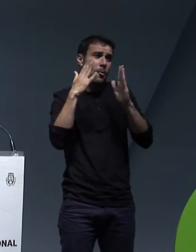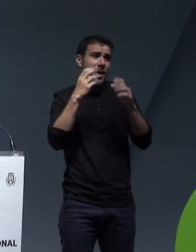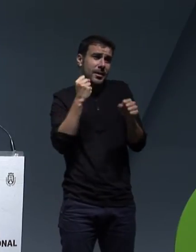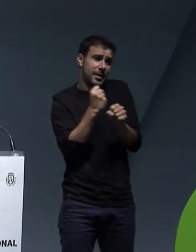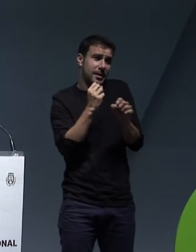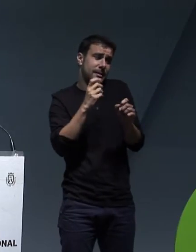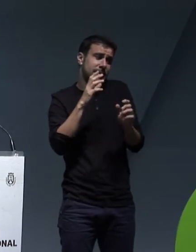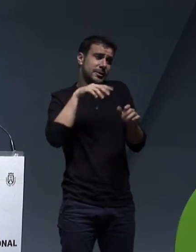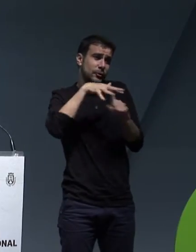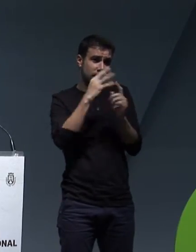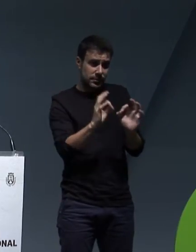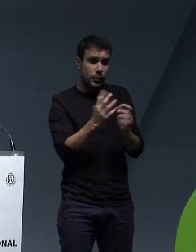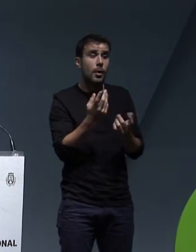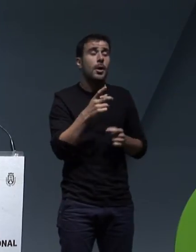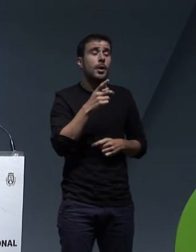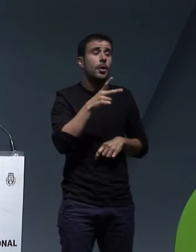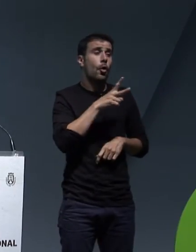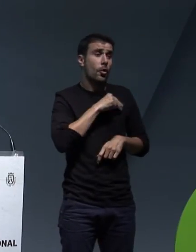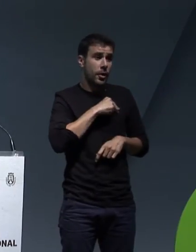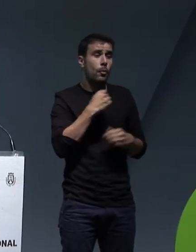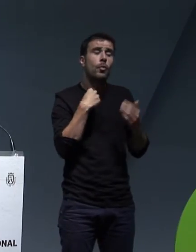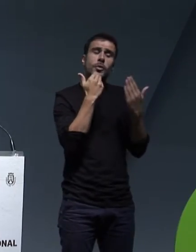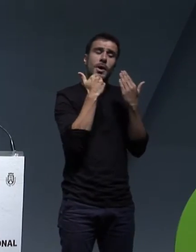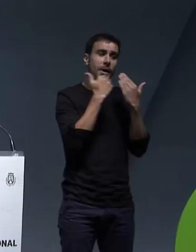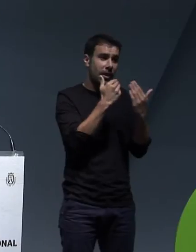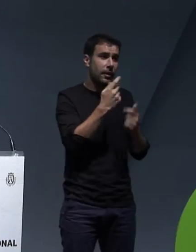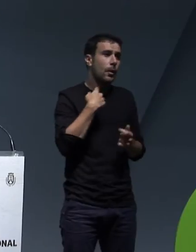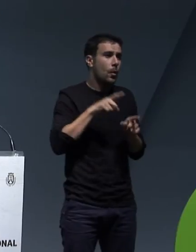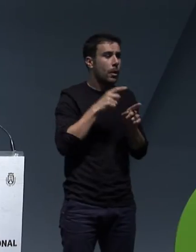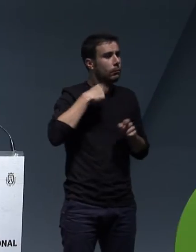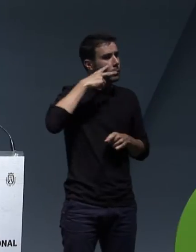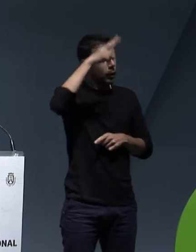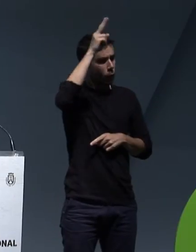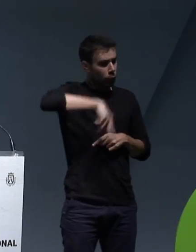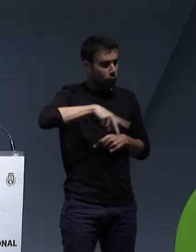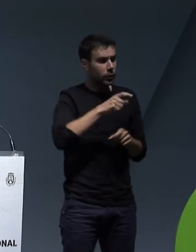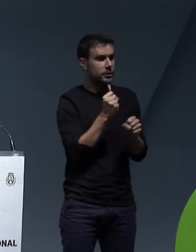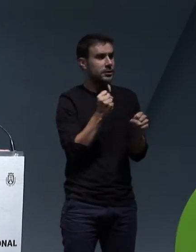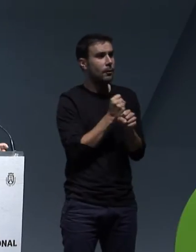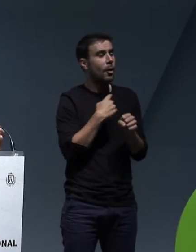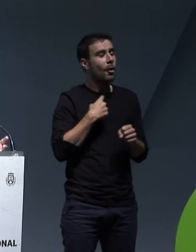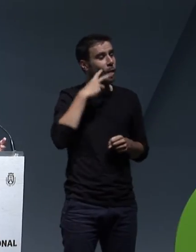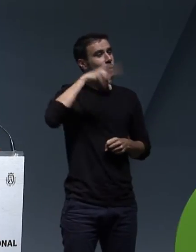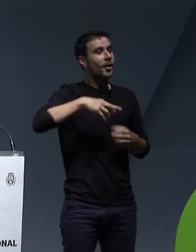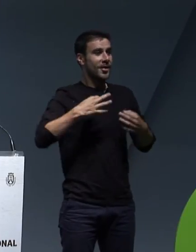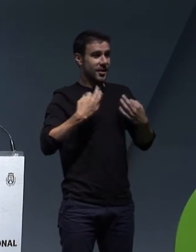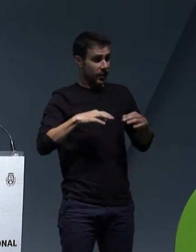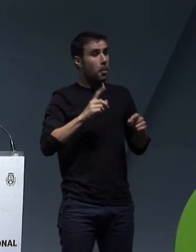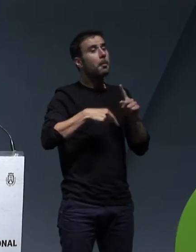señor consejero, muchísimas gracias, mi reconocimiento, desde luego, humano más sencillo y